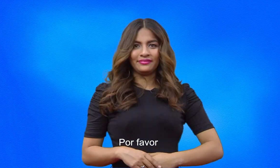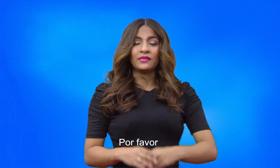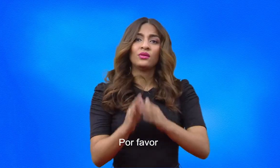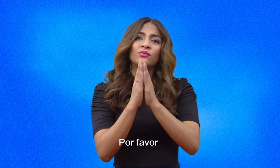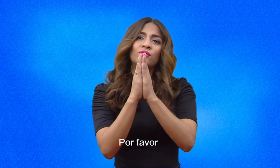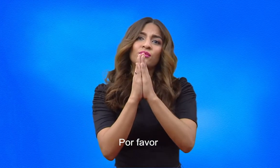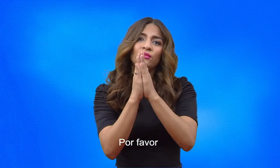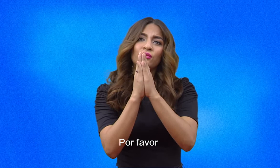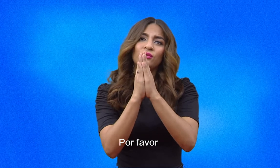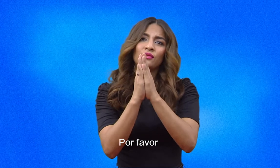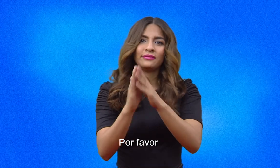Por favor.